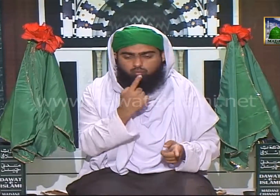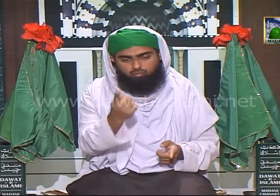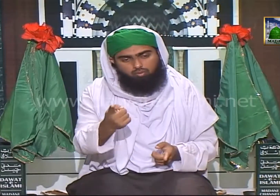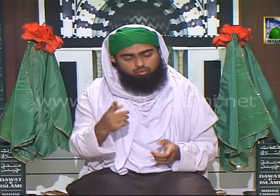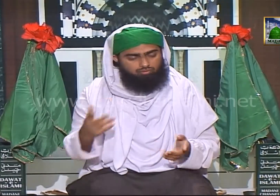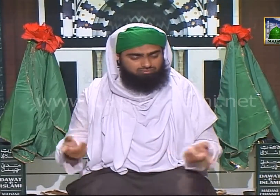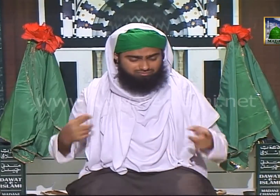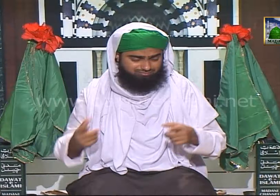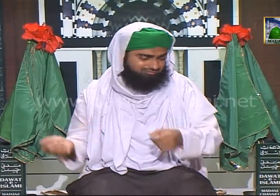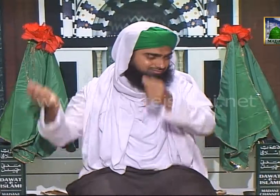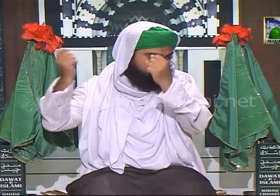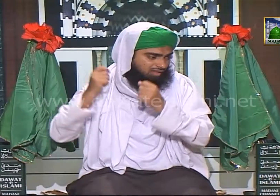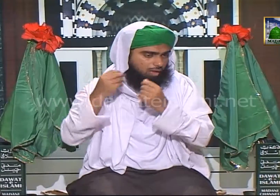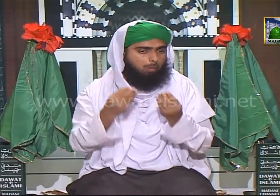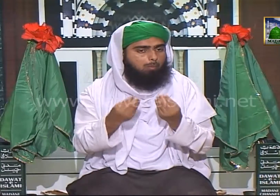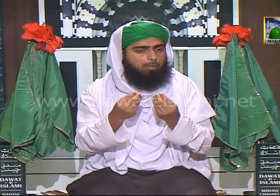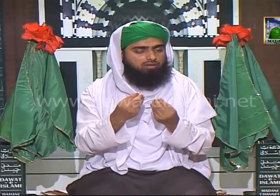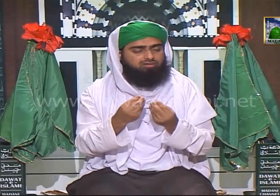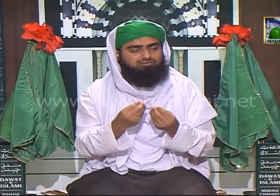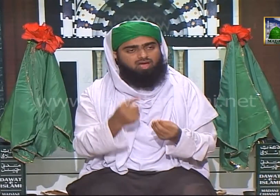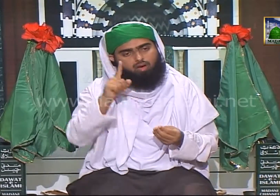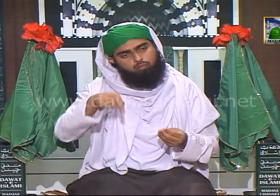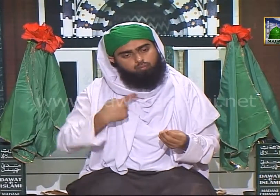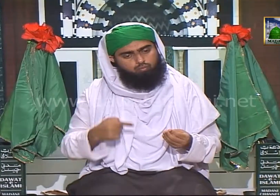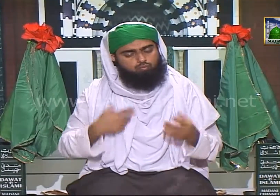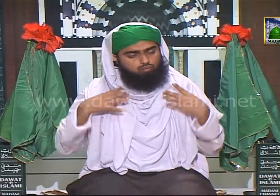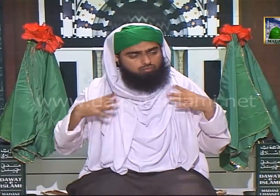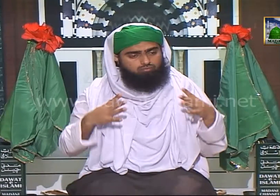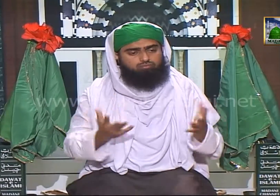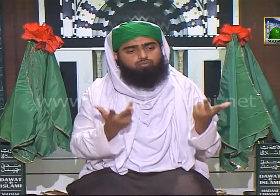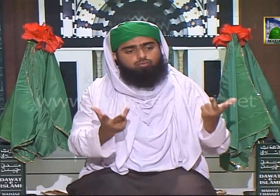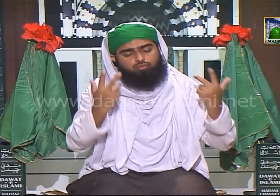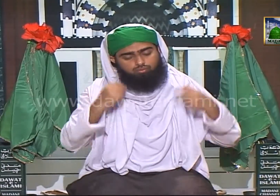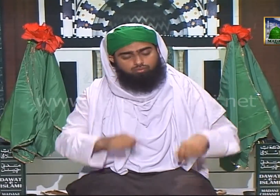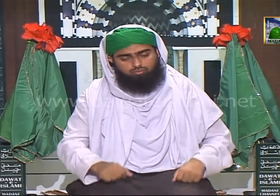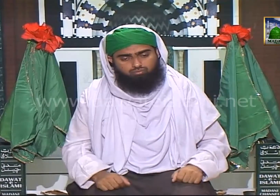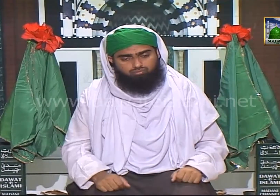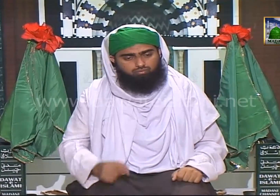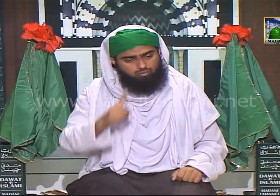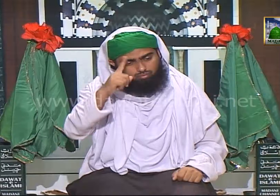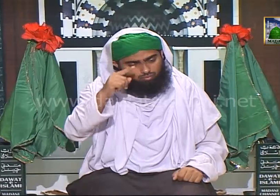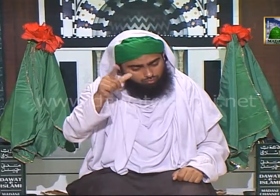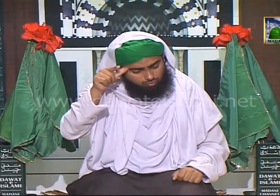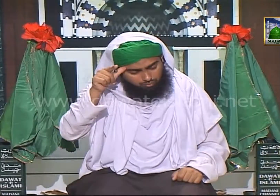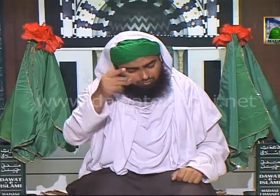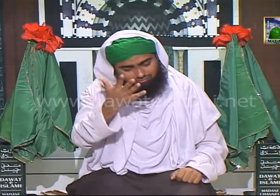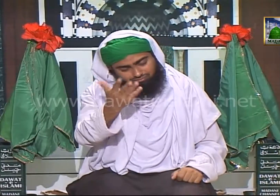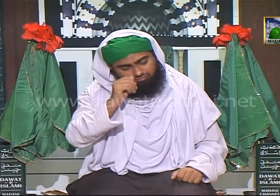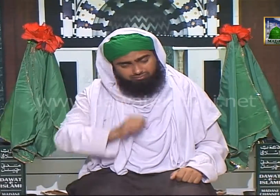وہی آپ کی مشکل حل کر سکتے ہیں اور آپ کو یہ روز روز کی پریشانی نہ ہوتی. تو حضرت ابراہیم بن ادم رحمۃ اللہ نے